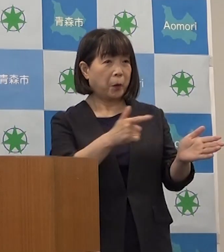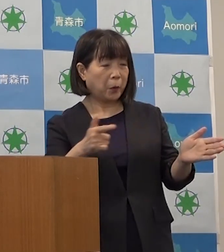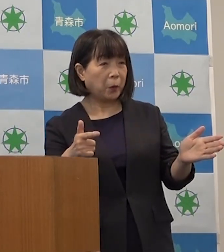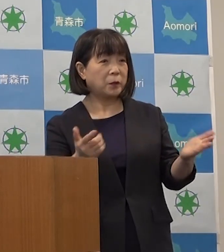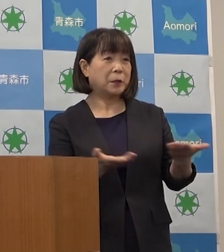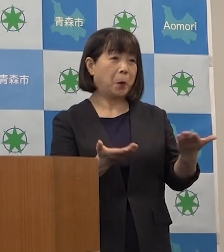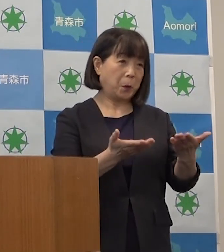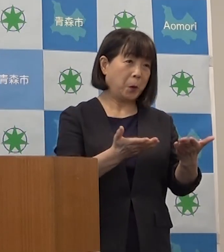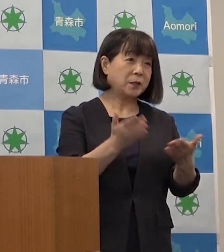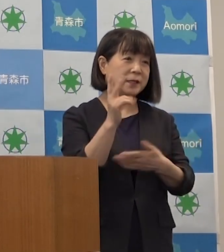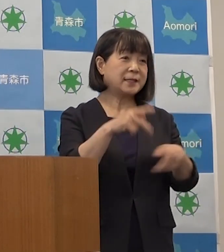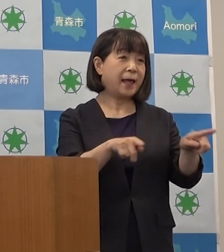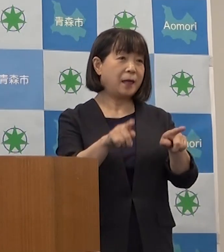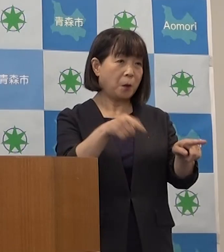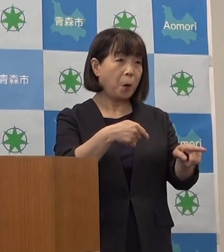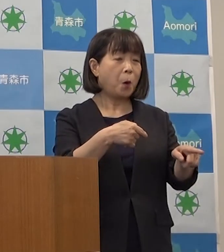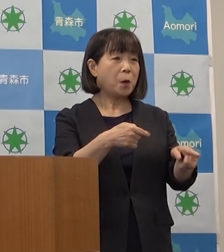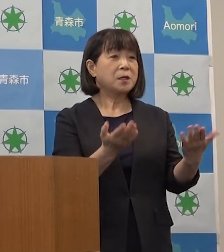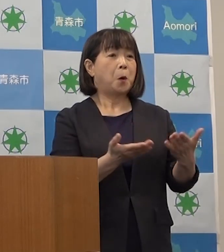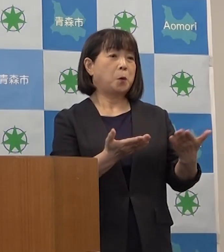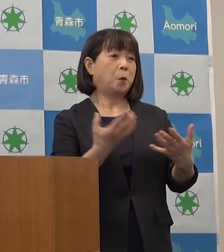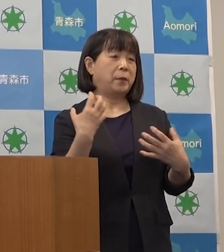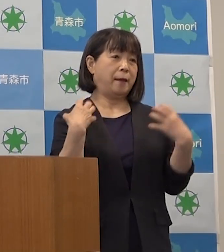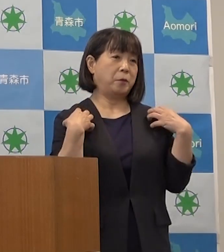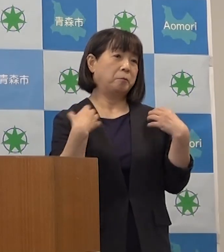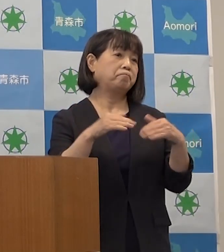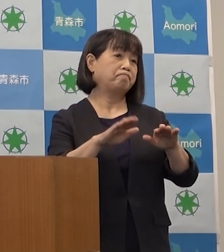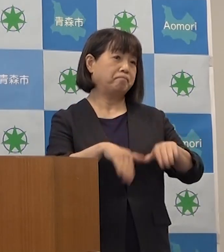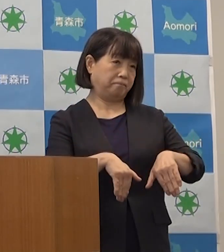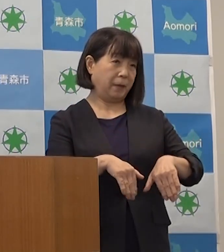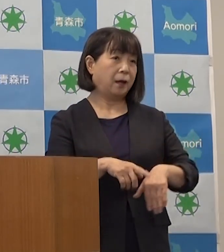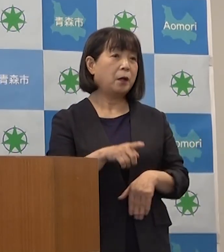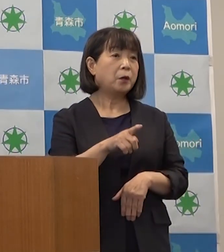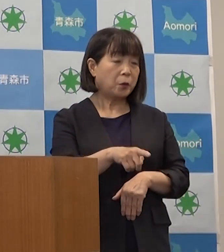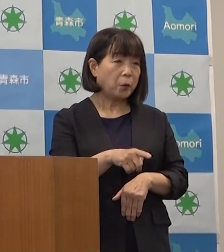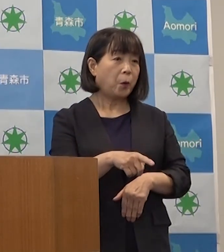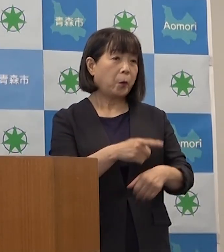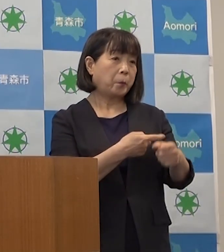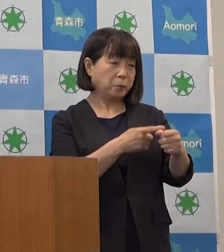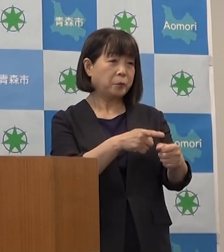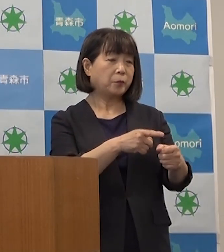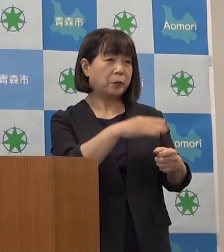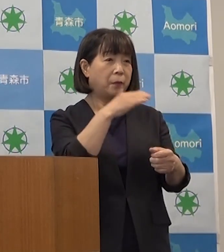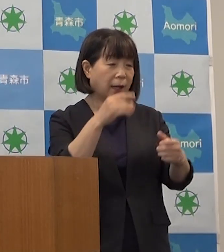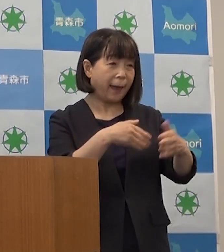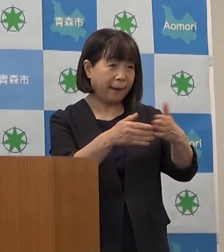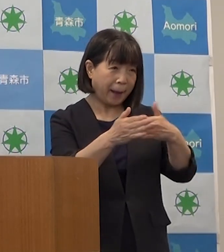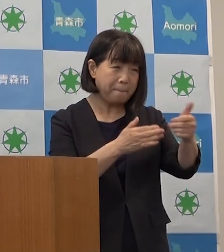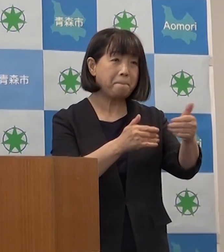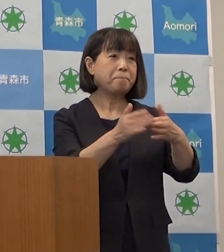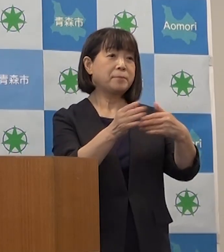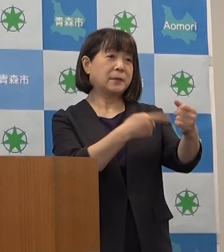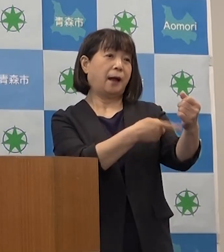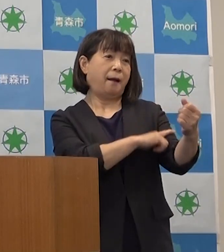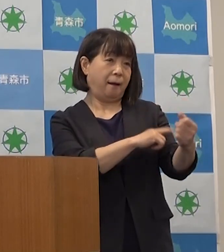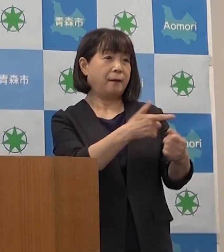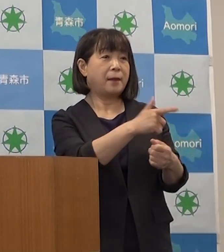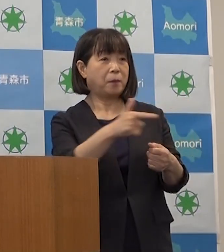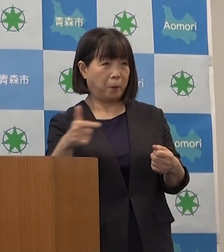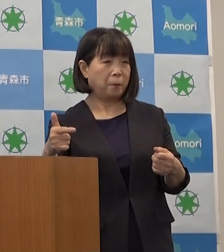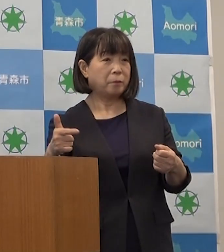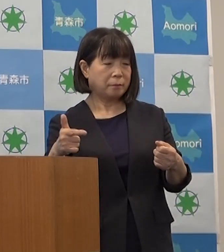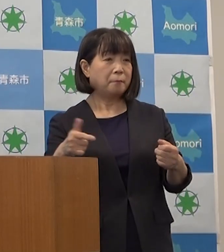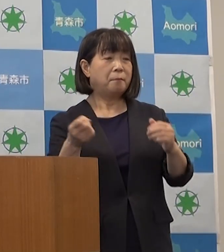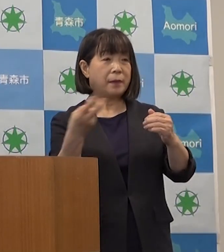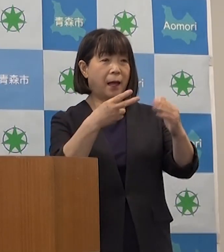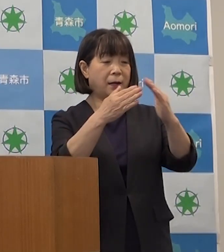市行政の仕事をやってきたというその識見それから経験そして、